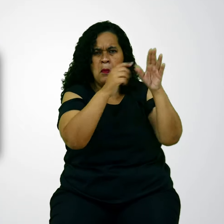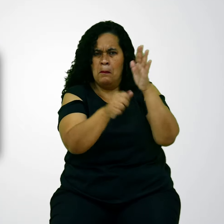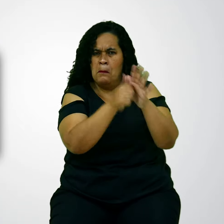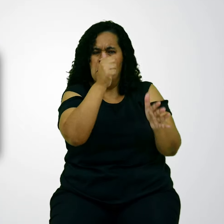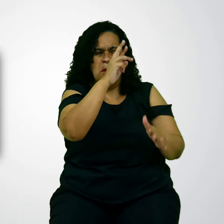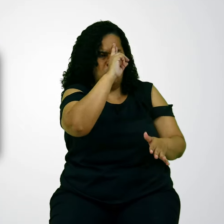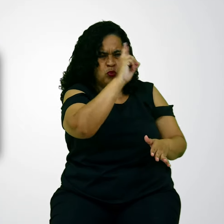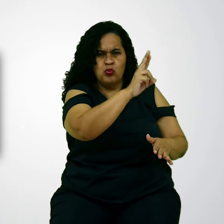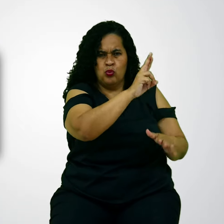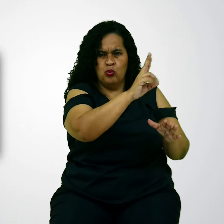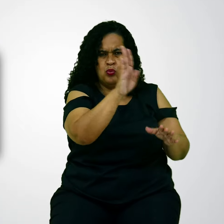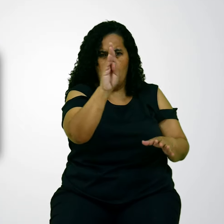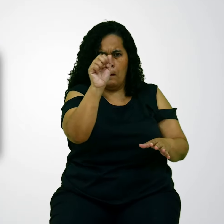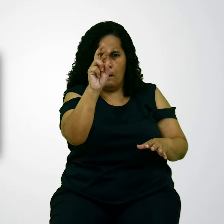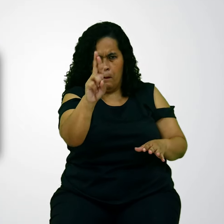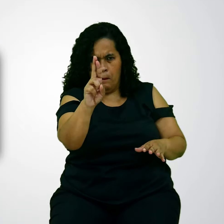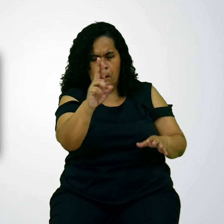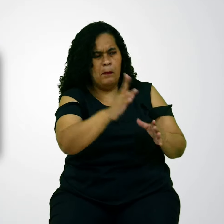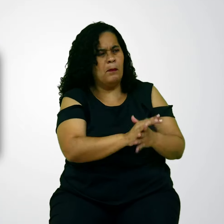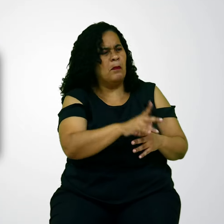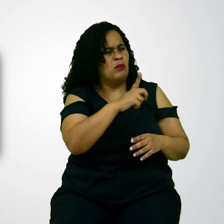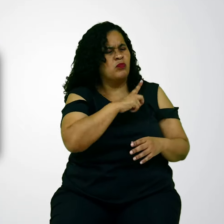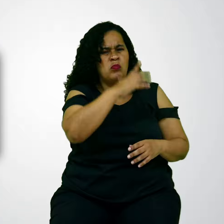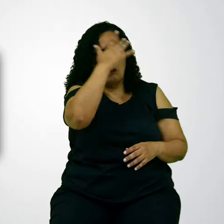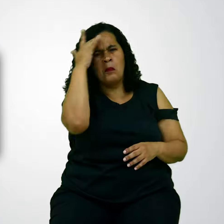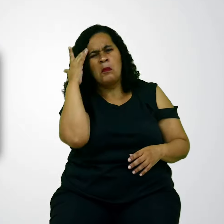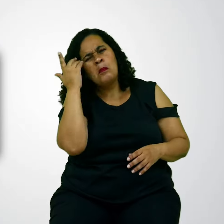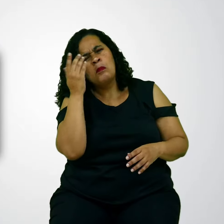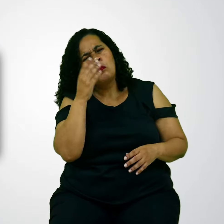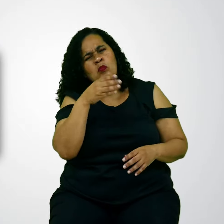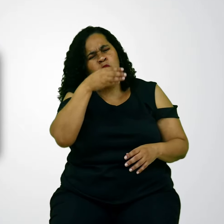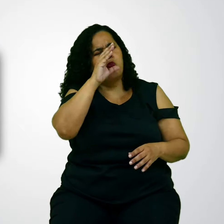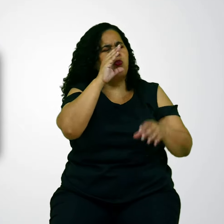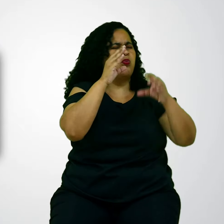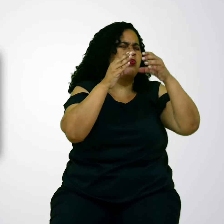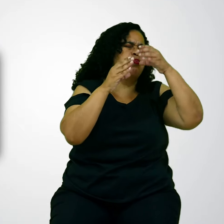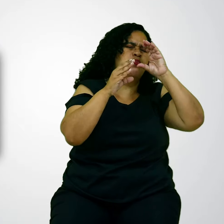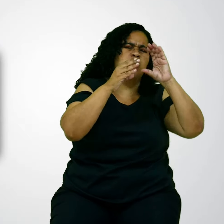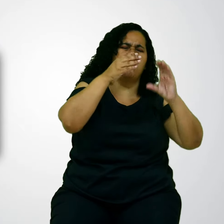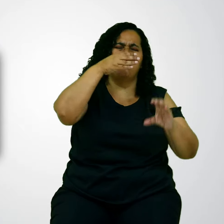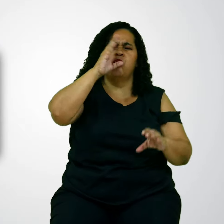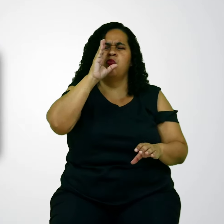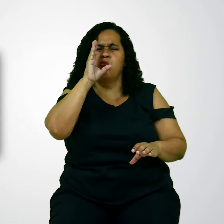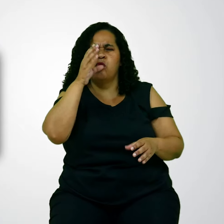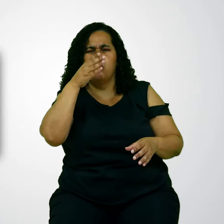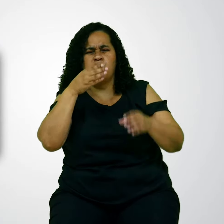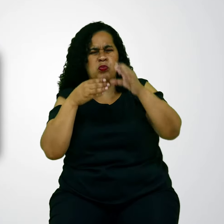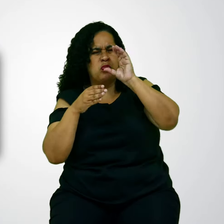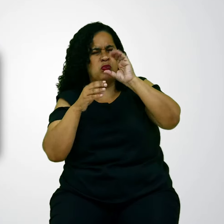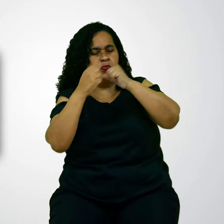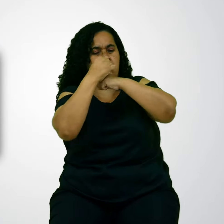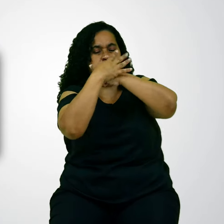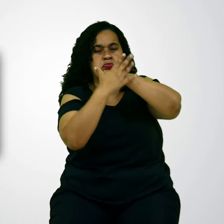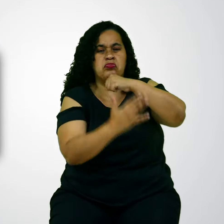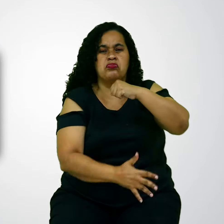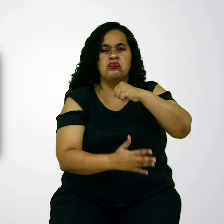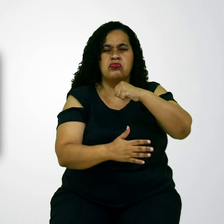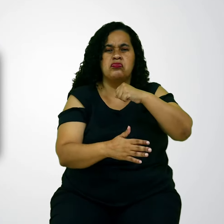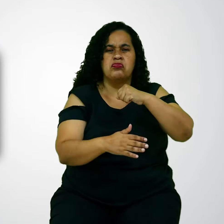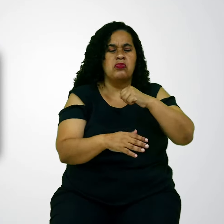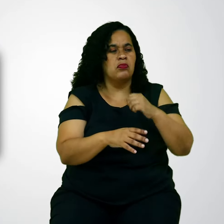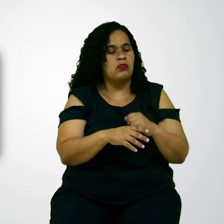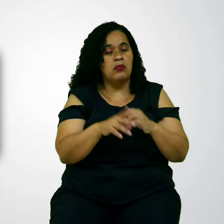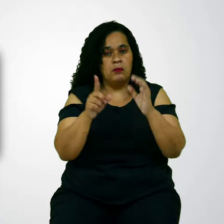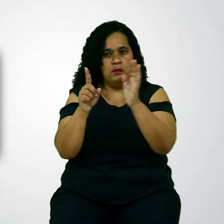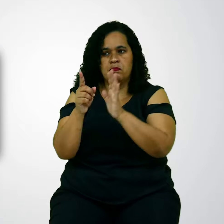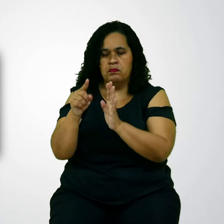tal, ali 9 da noite, 10 da noite e tal, passavam a noite ali na bebedeira, né? A gente gostaria de cantar música. Não, mas aqui a gente